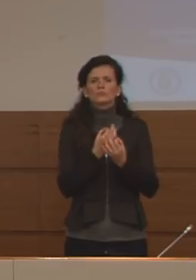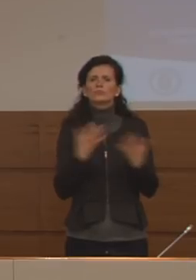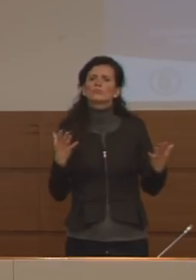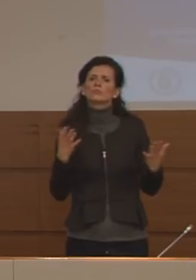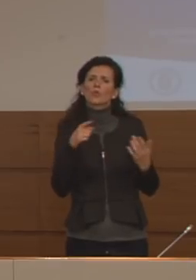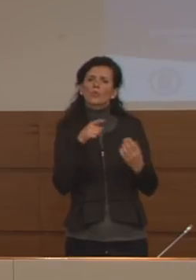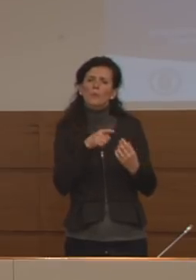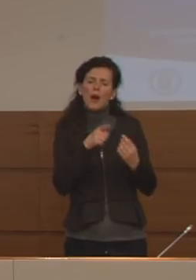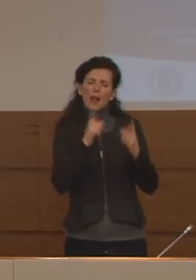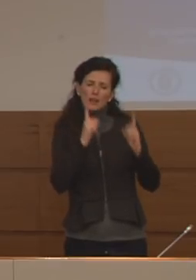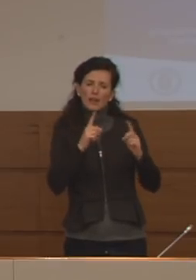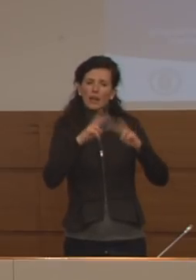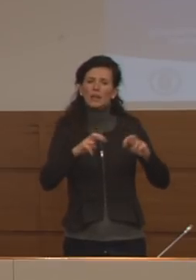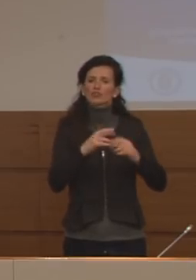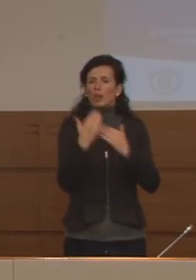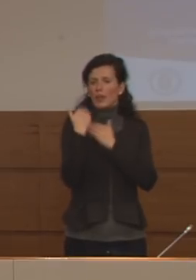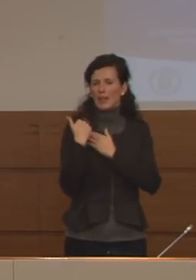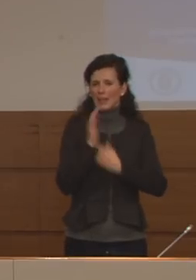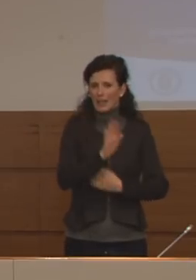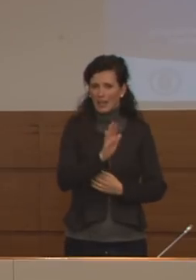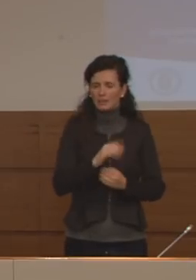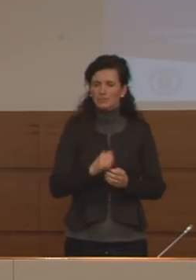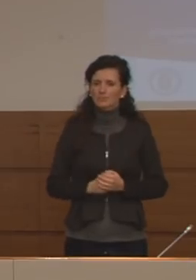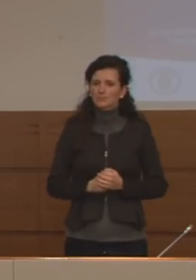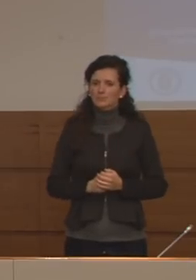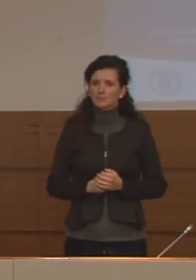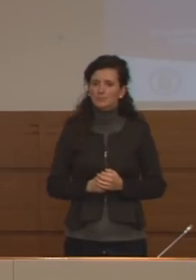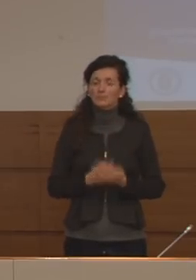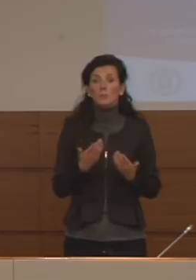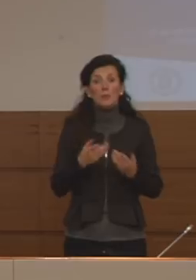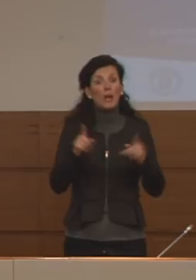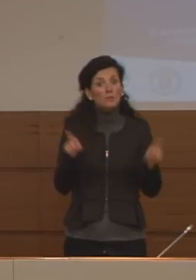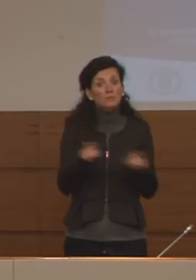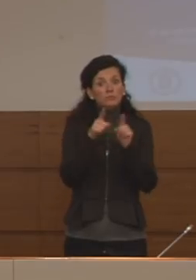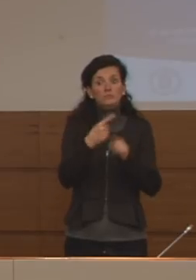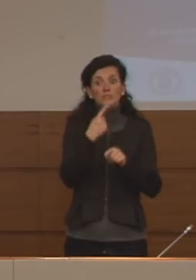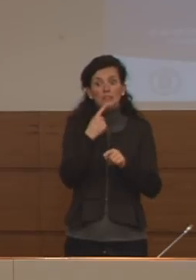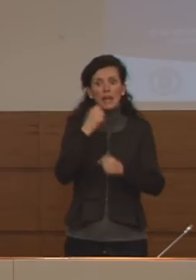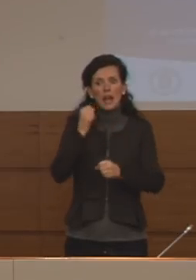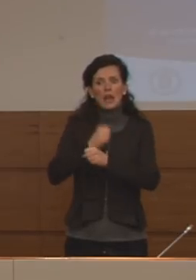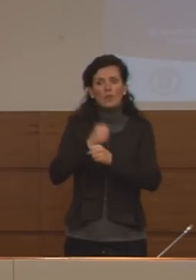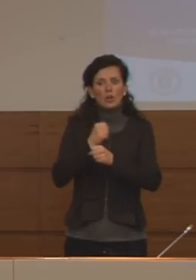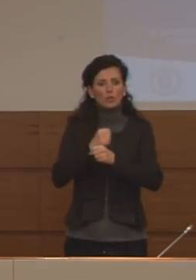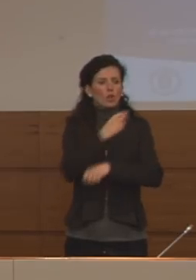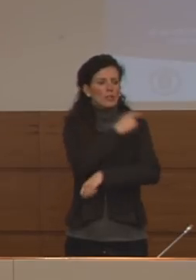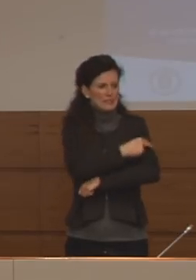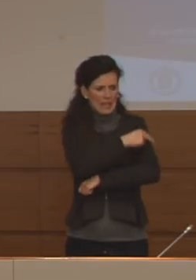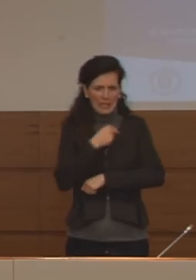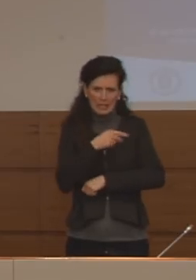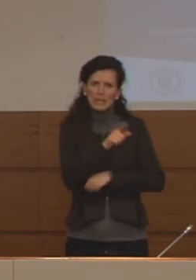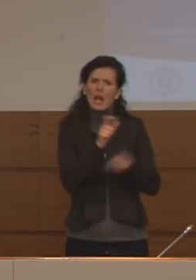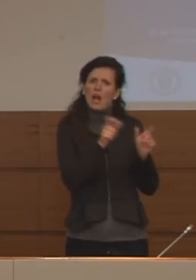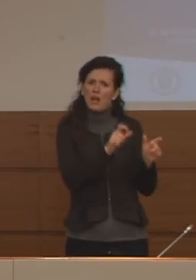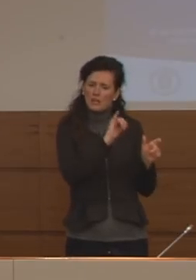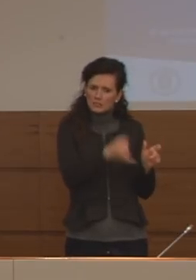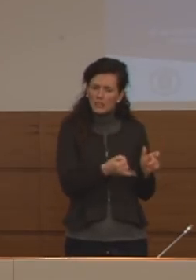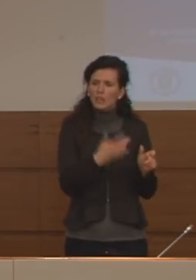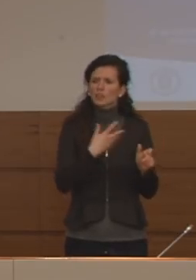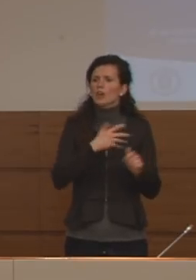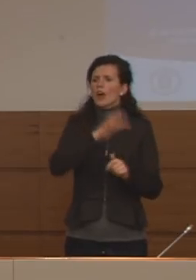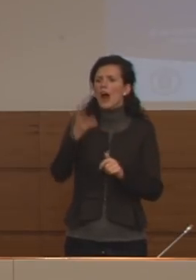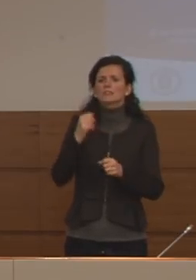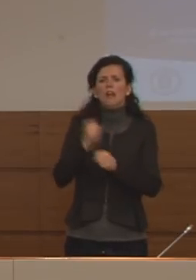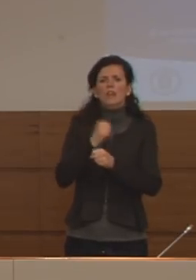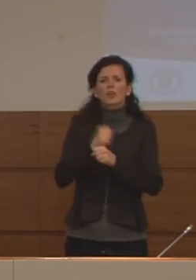di ricerca ma non solo i lavoratori della sanità ci sono tanti altri lavoratori dei servizi essenziali